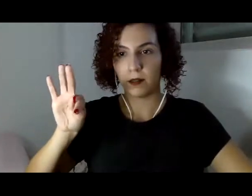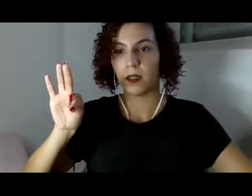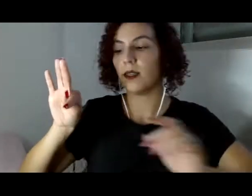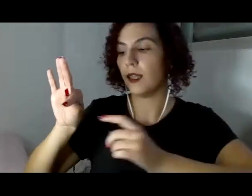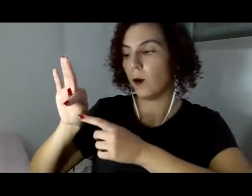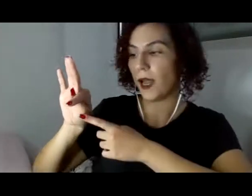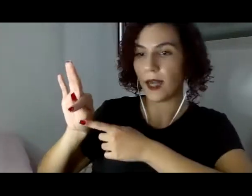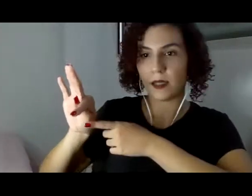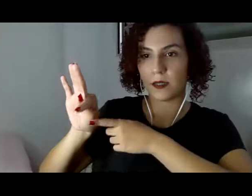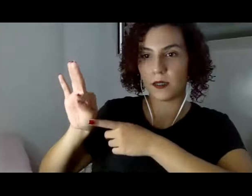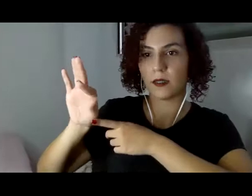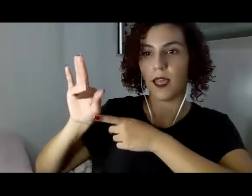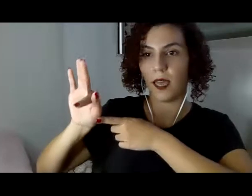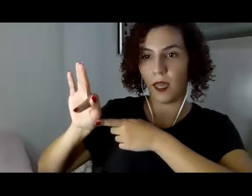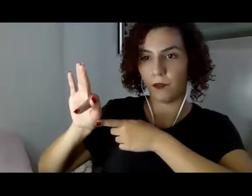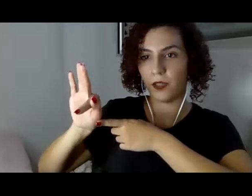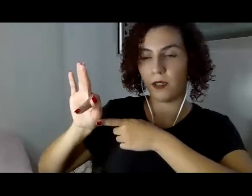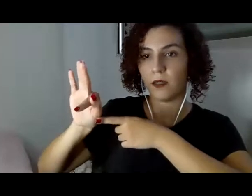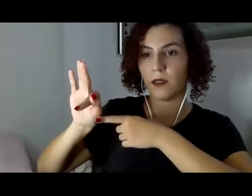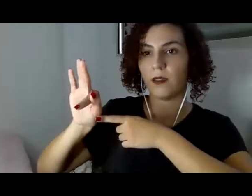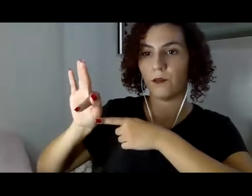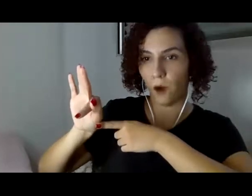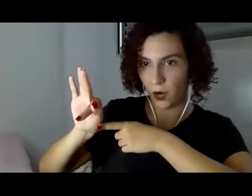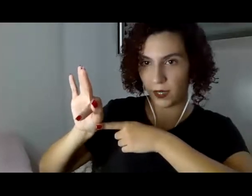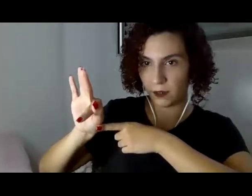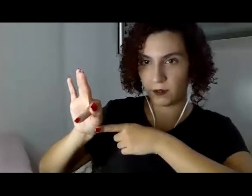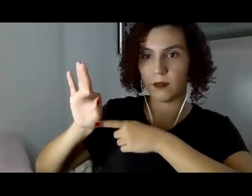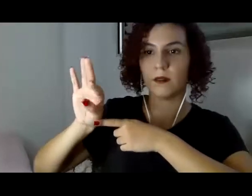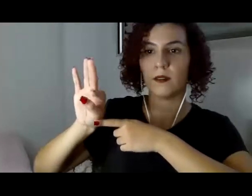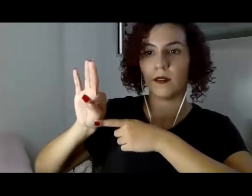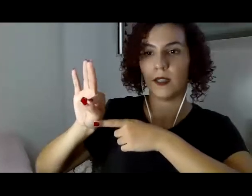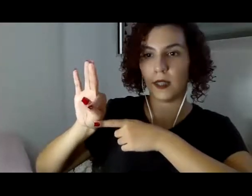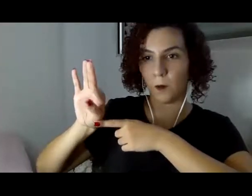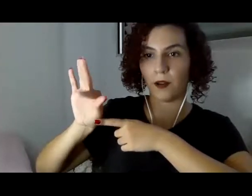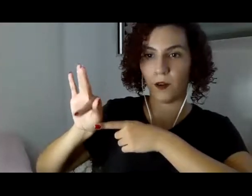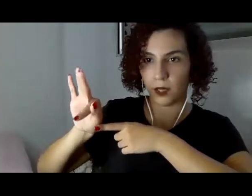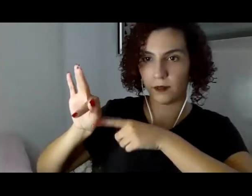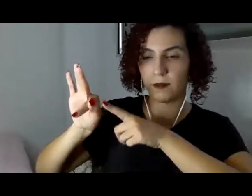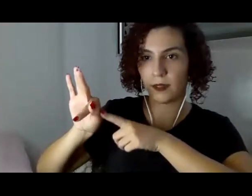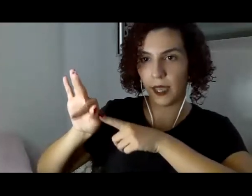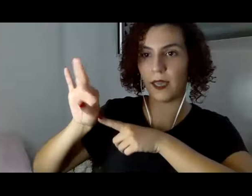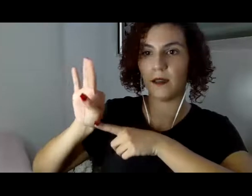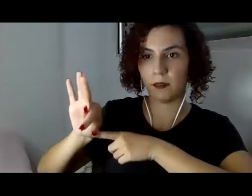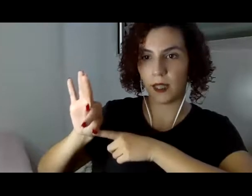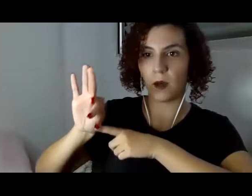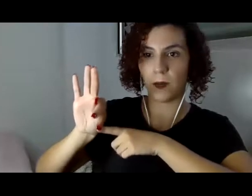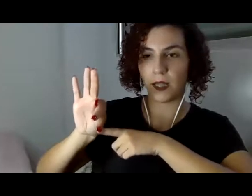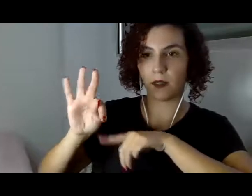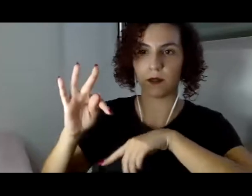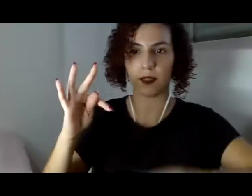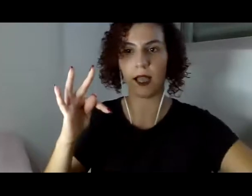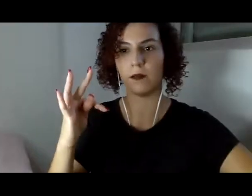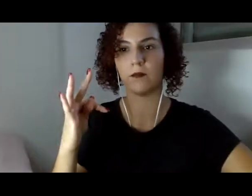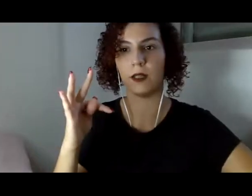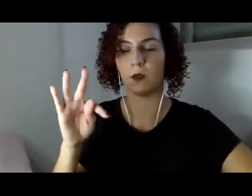T, dedão para trás. F, fora, dedão para fora. T, dedão para